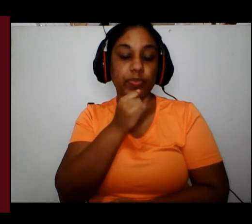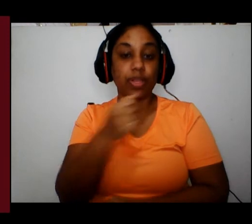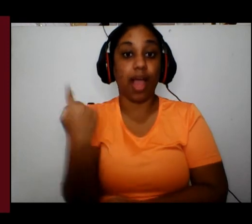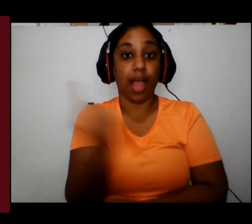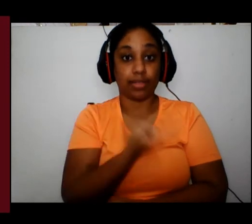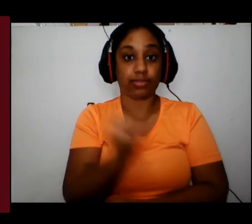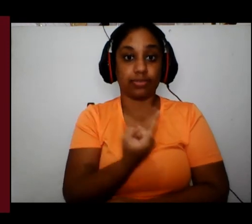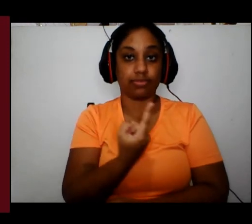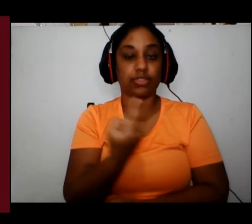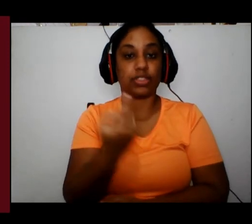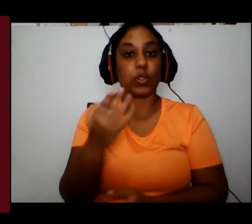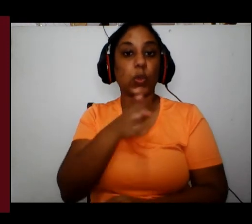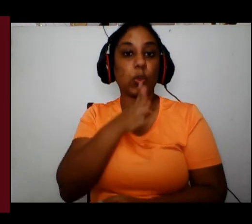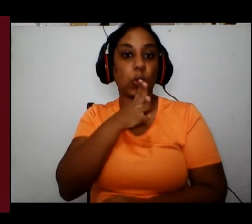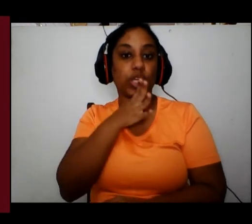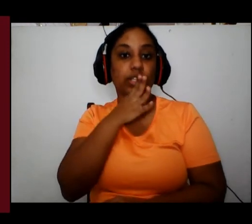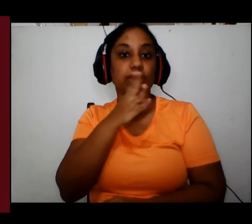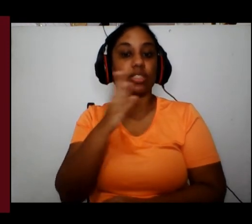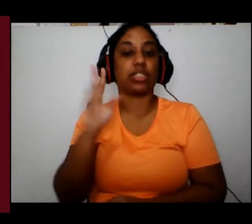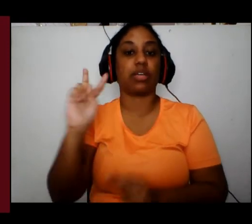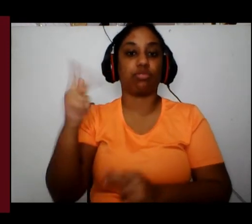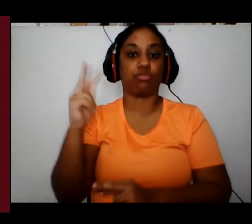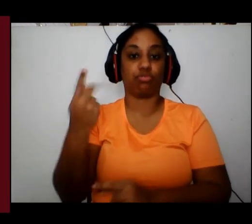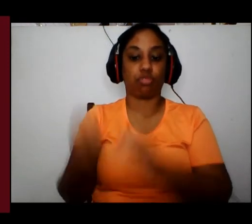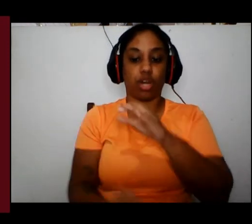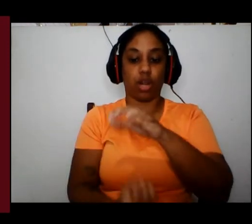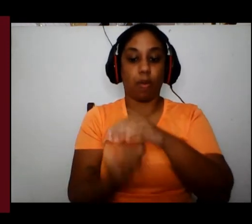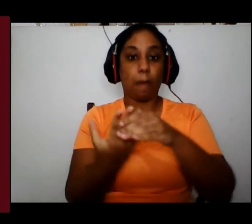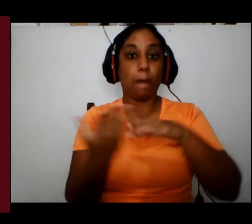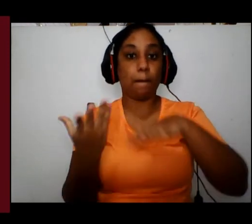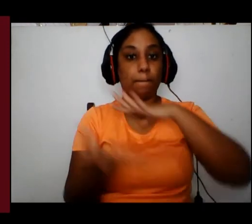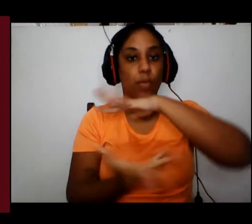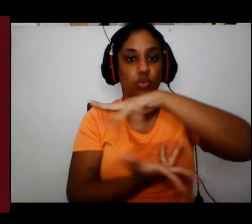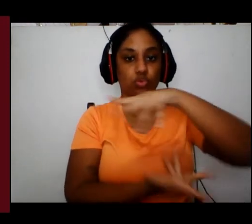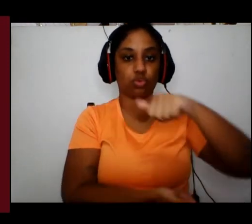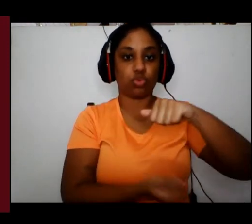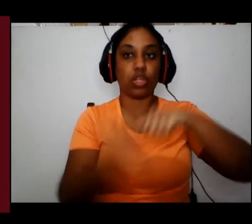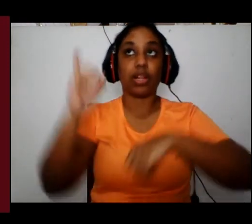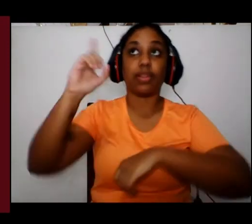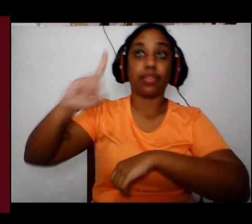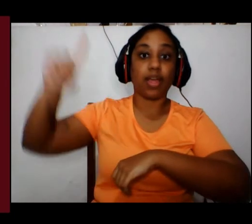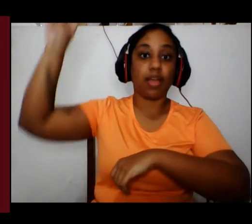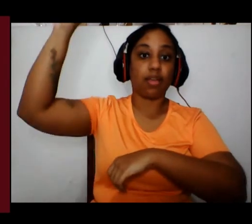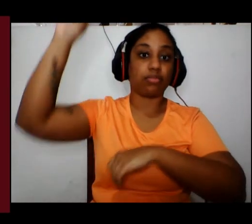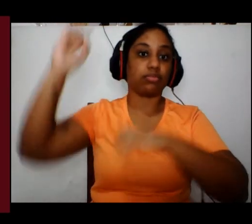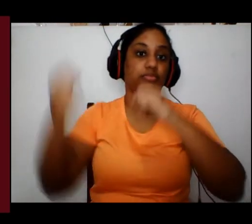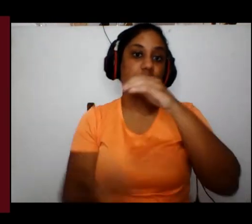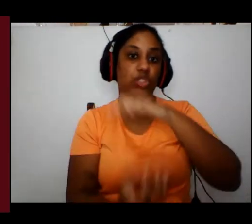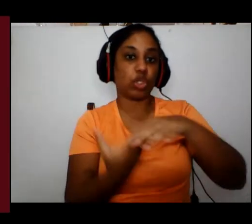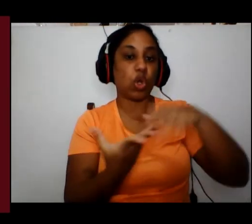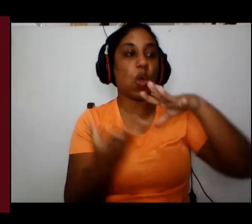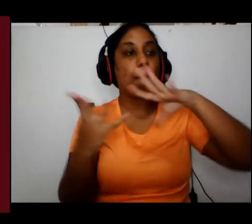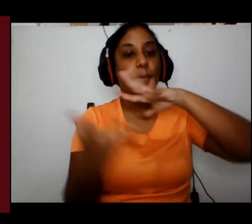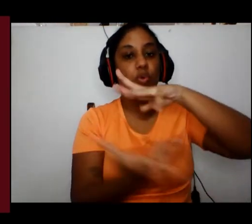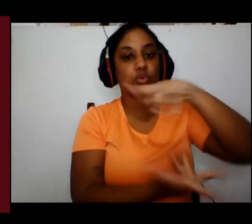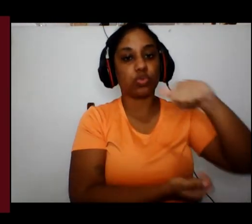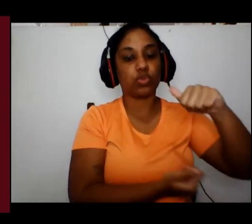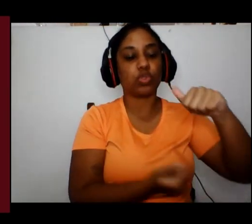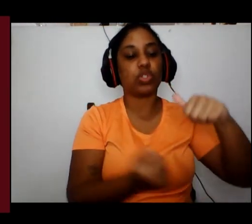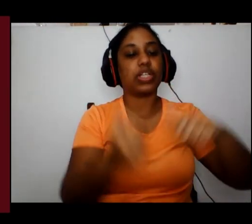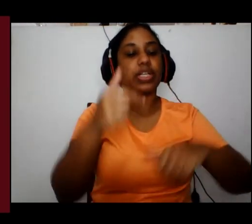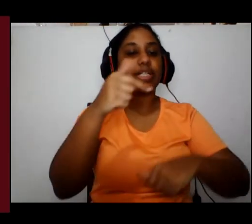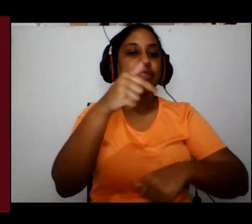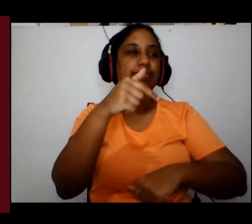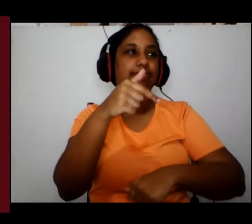a criação do mundo é a história que Deus criou o mundo em 6 dias e no 7º dia descansou.